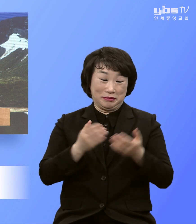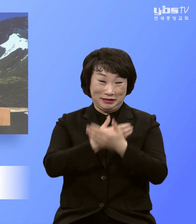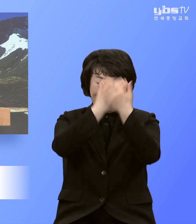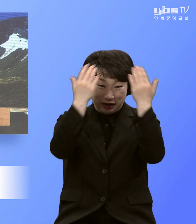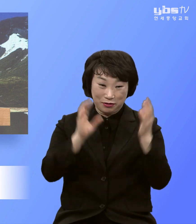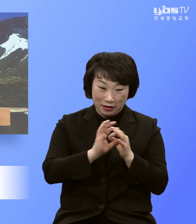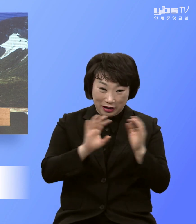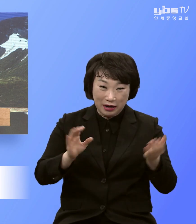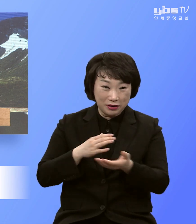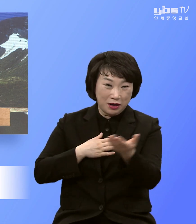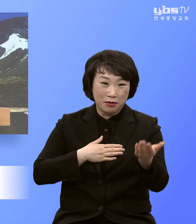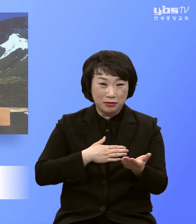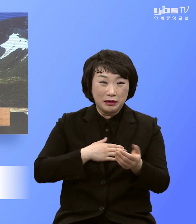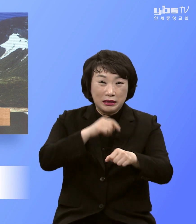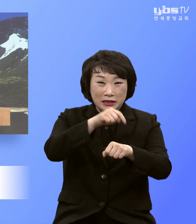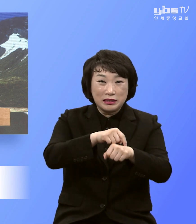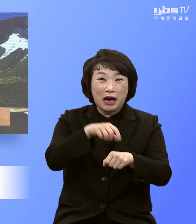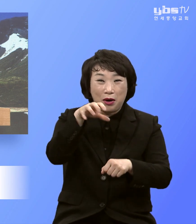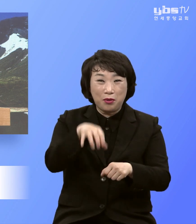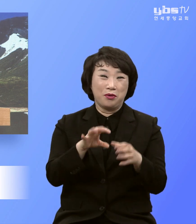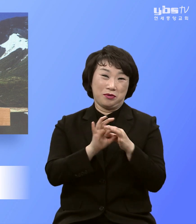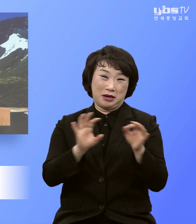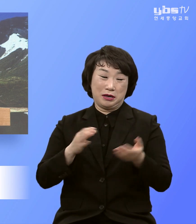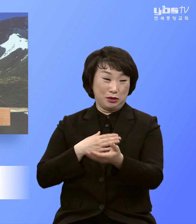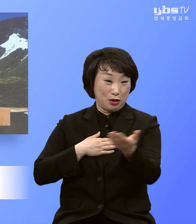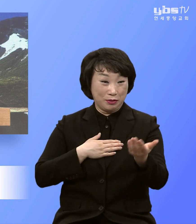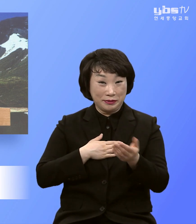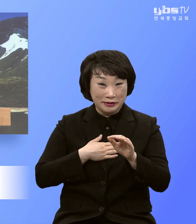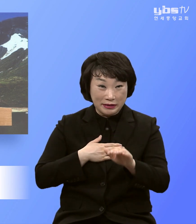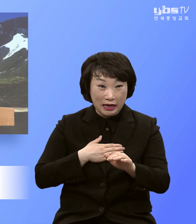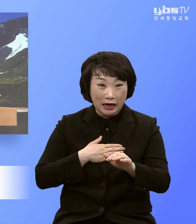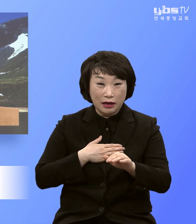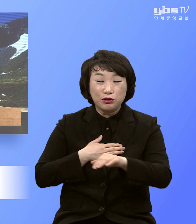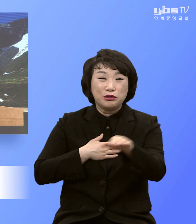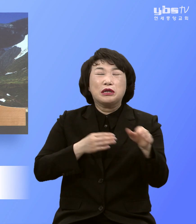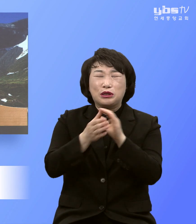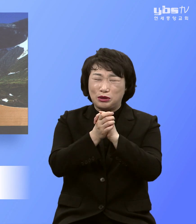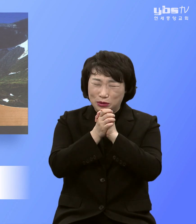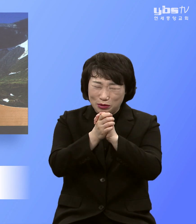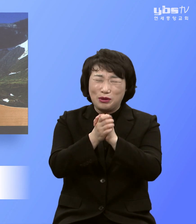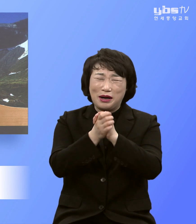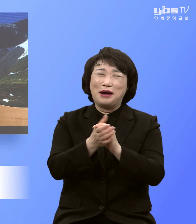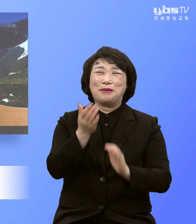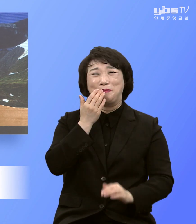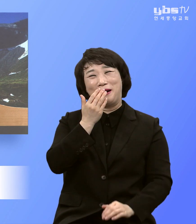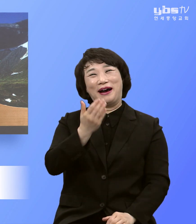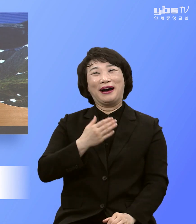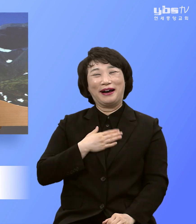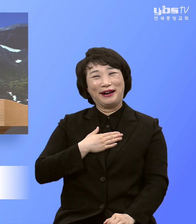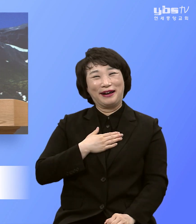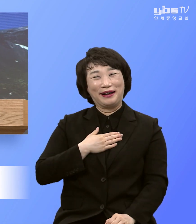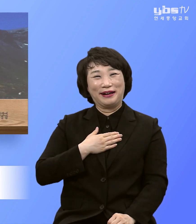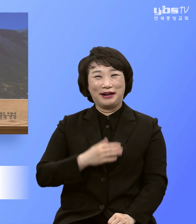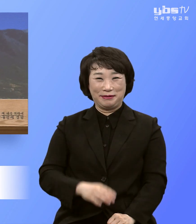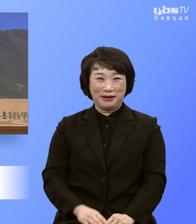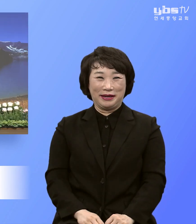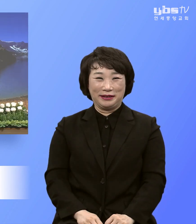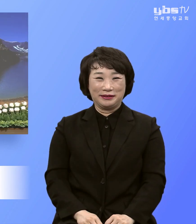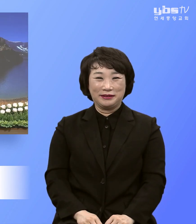낮에나 시도 때도 없이 상관없이 구할 수 있습니다.